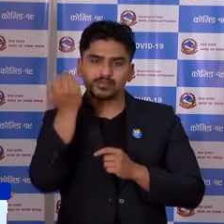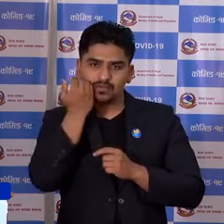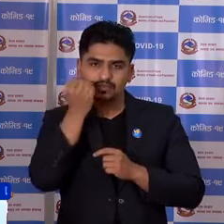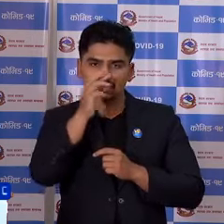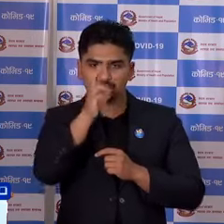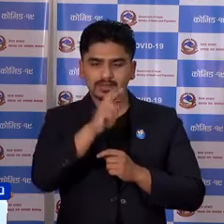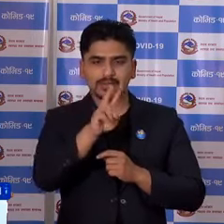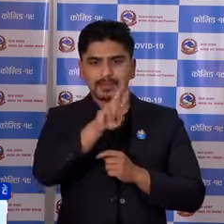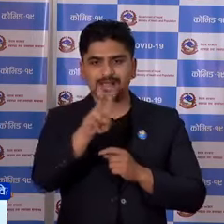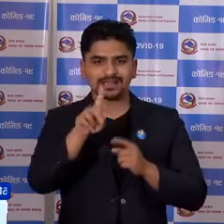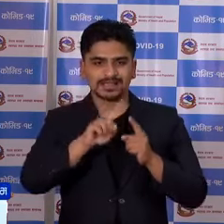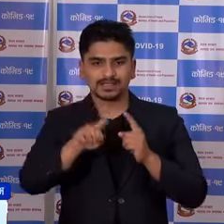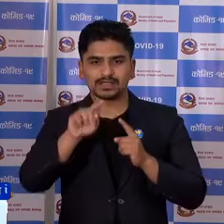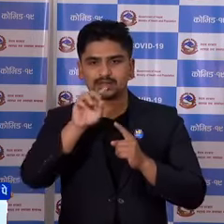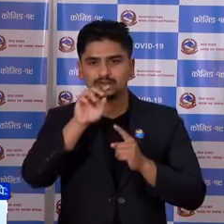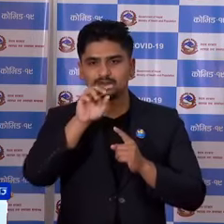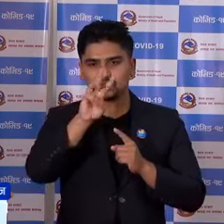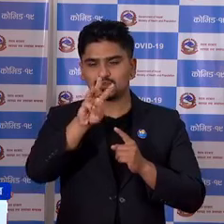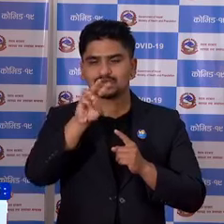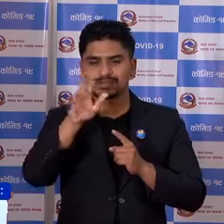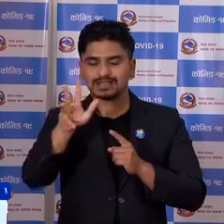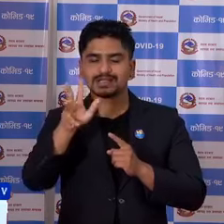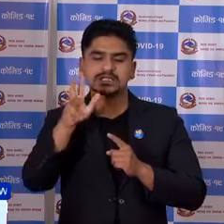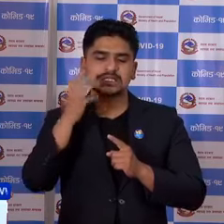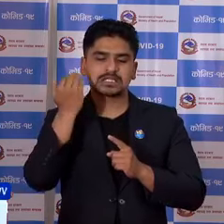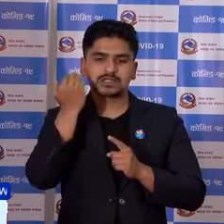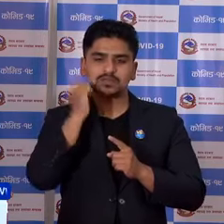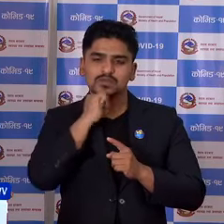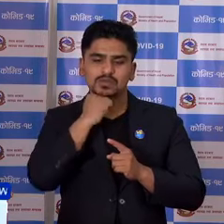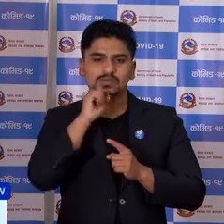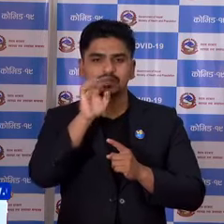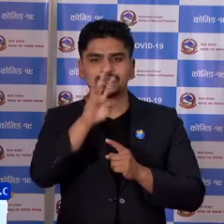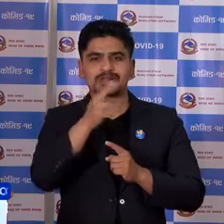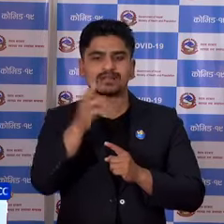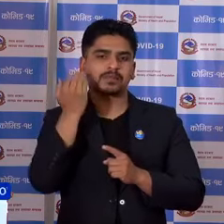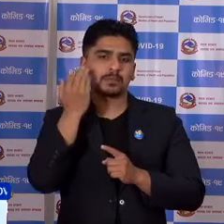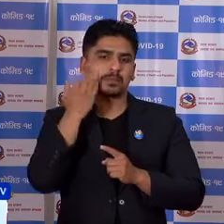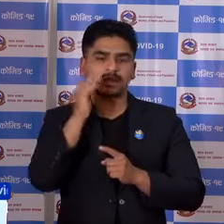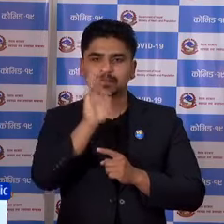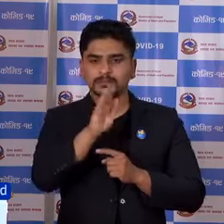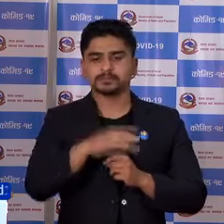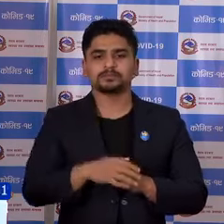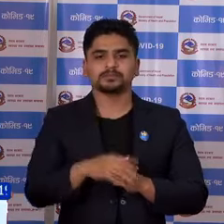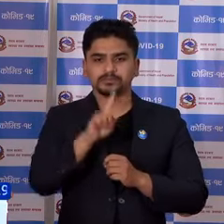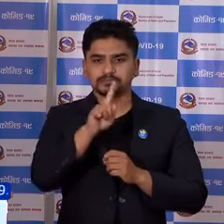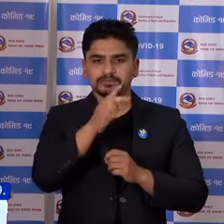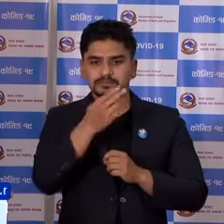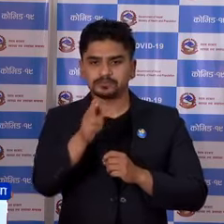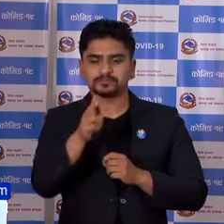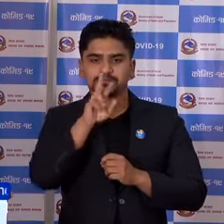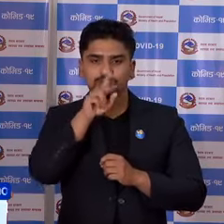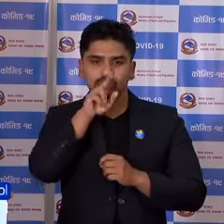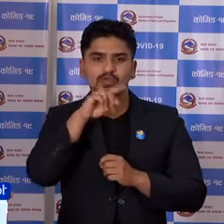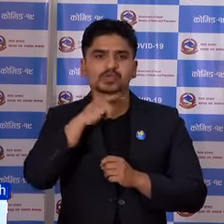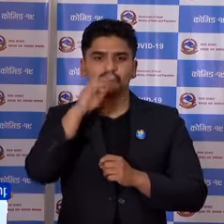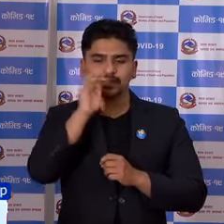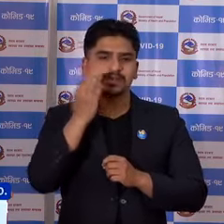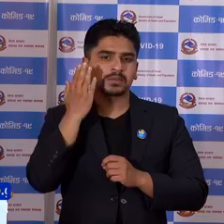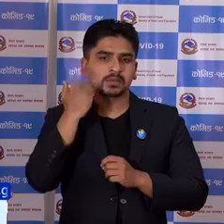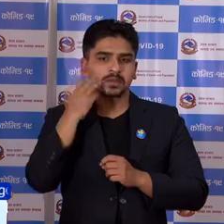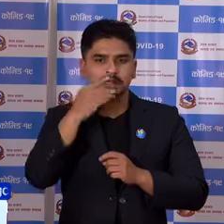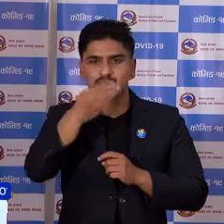र 22 देखि 39 वर्ष उमेरका 4 जना महिला रहनुभएको छ। त्यसै गरी 1 जना बोल्न नसक्ने